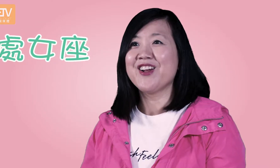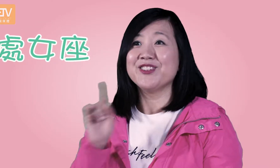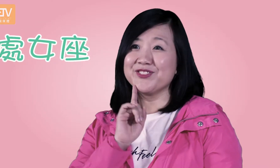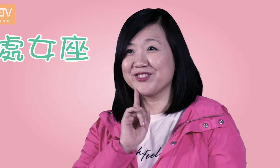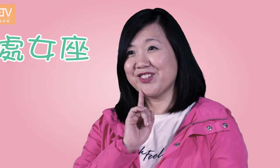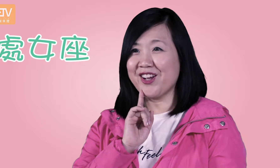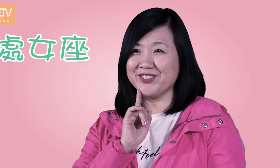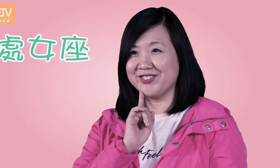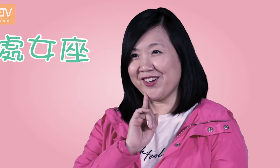處女座，